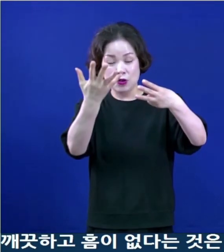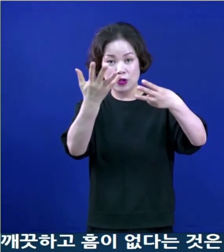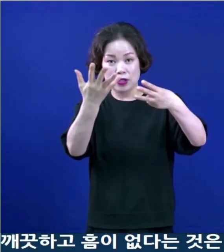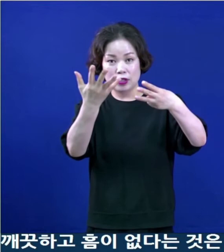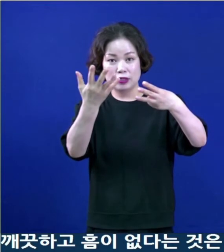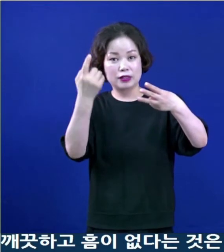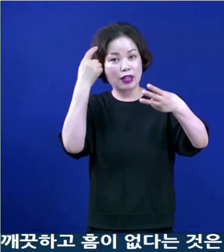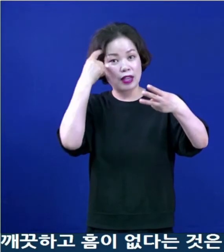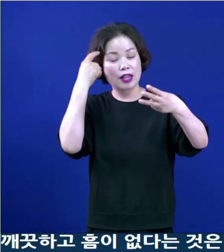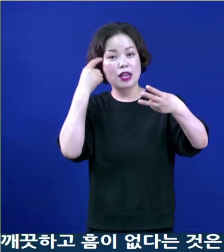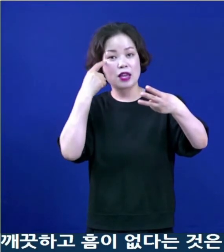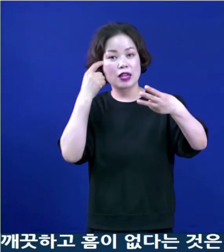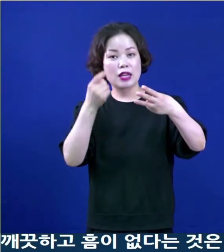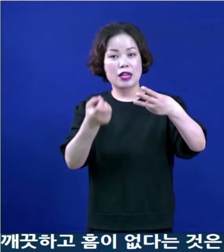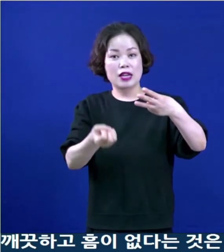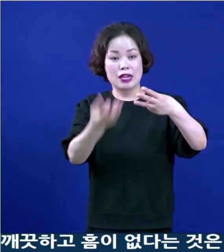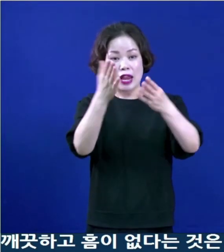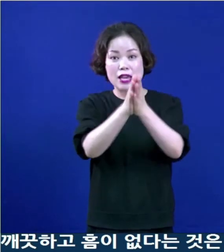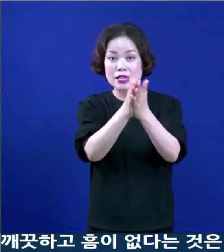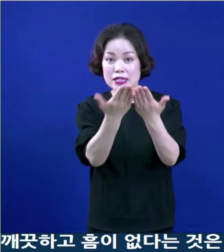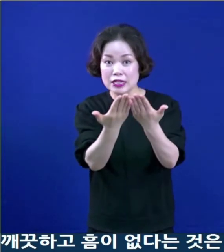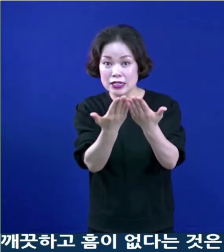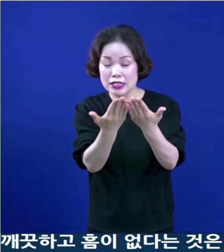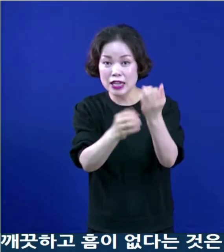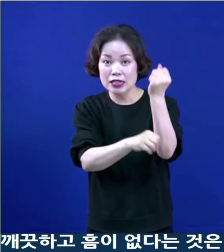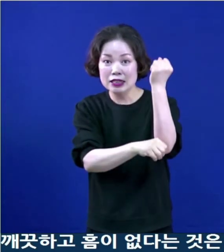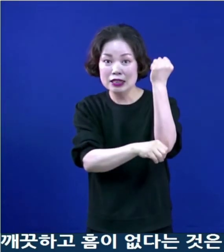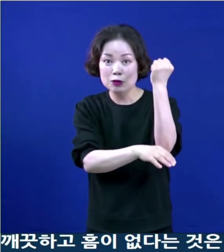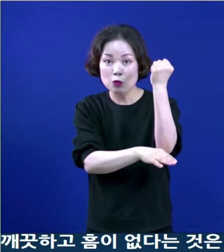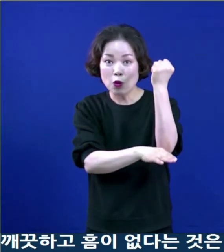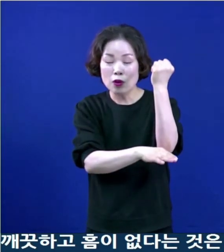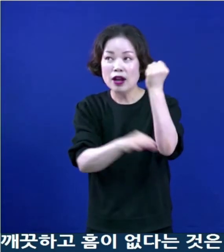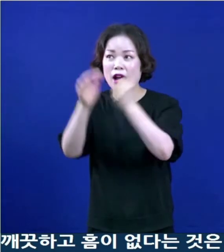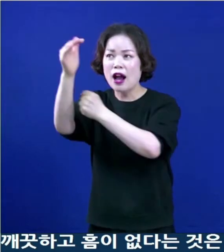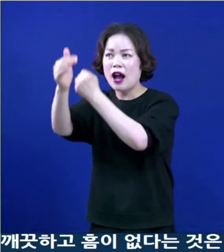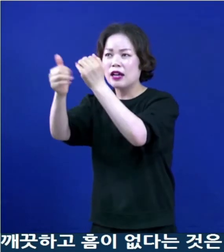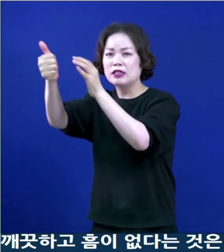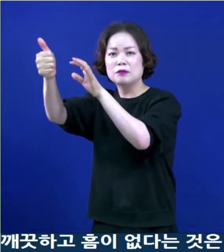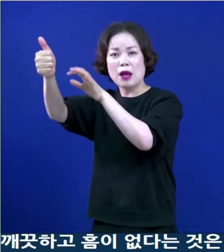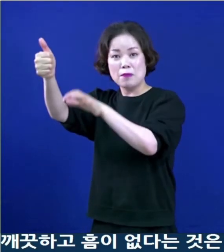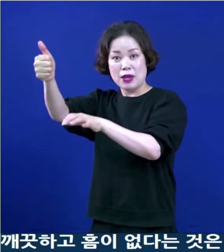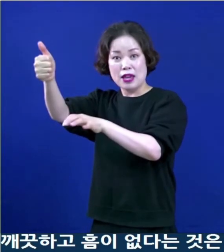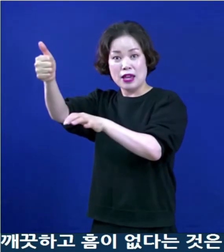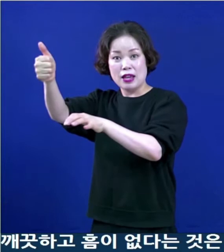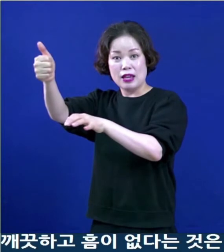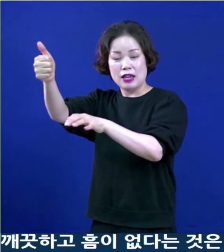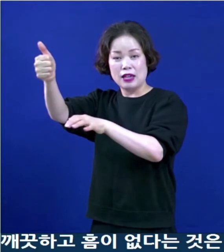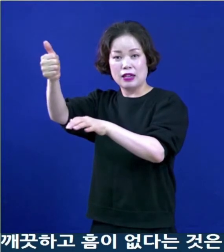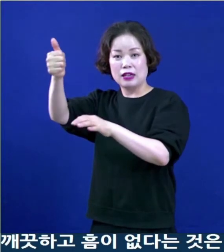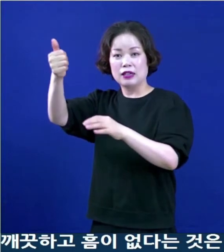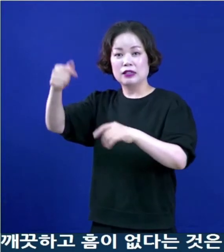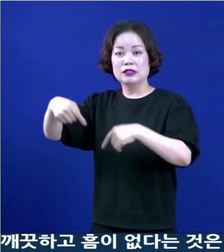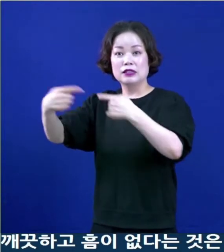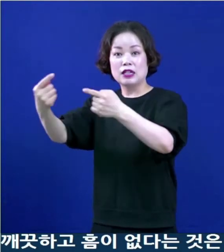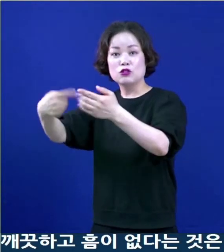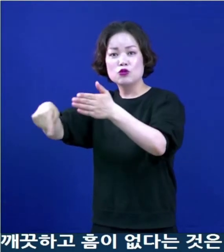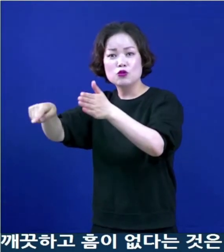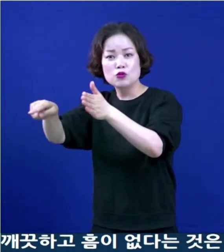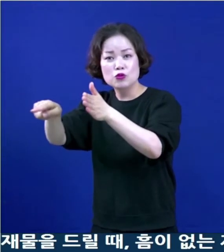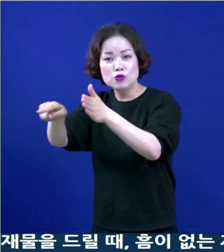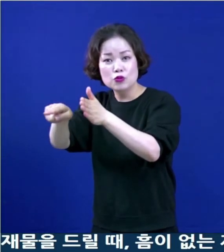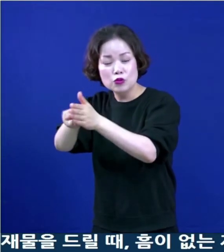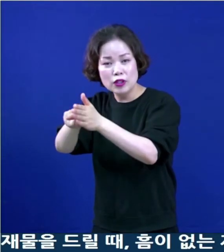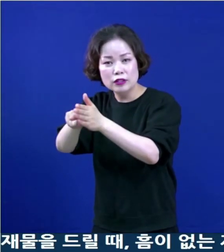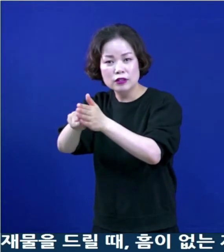보십시다. 레위기의 근본, 하나님 앞에 나아가기 위해서 제물을 가지고